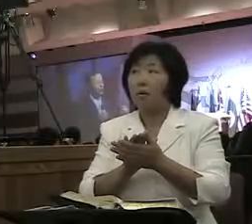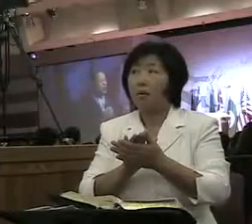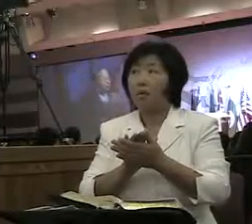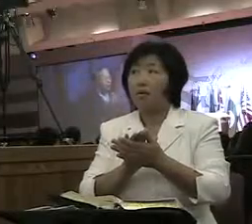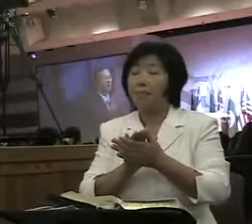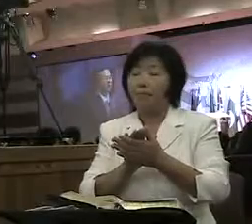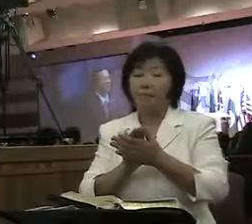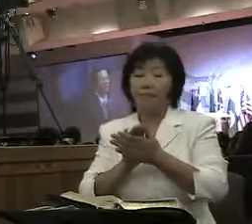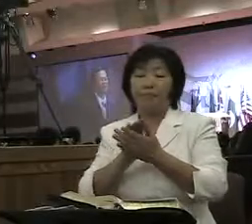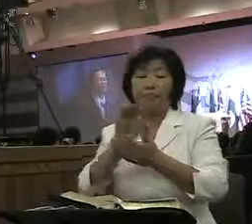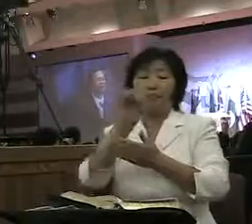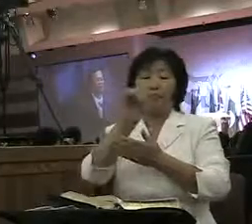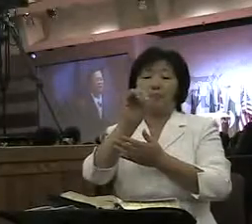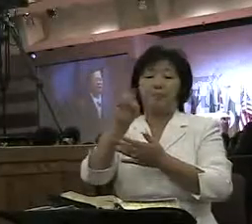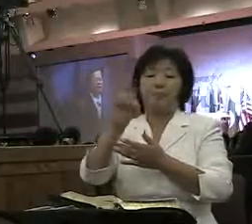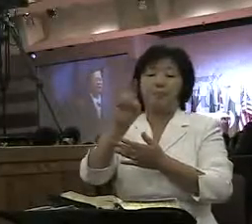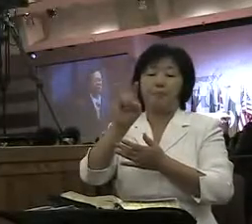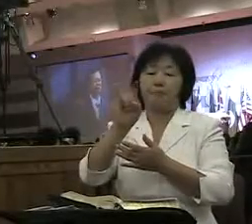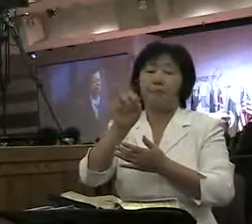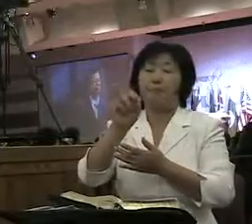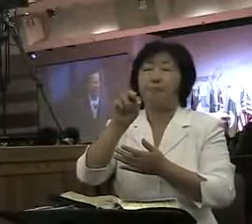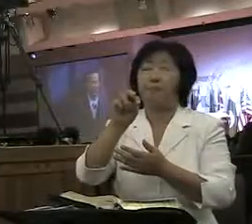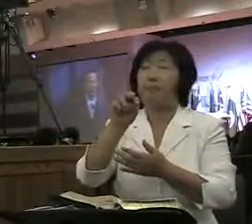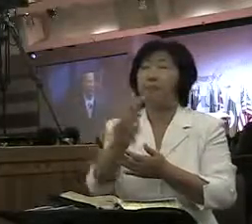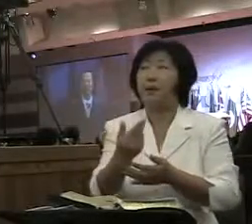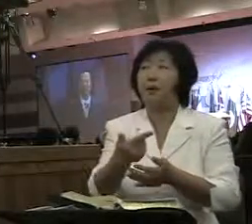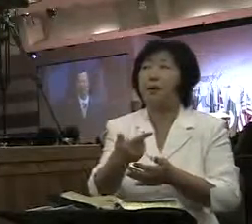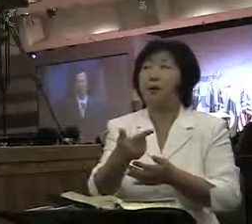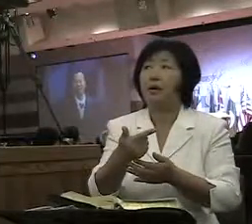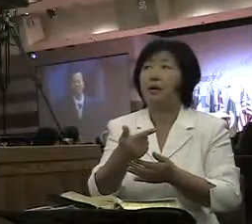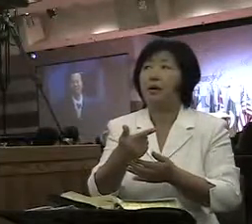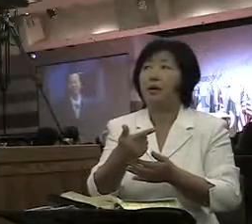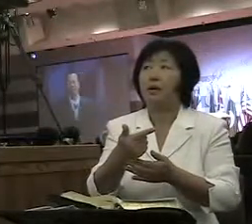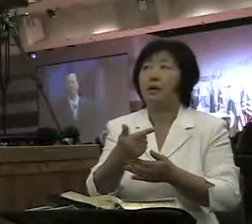패션의 불을 태우고 있는 컬링이 있습니까?